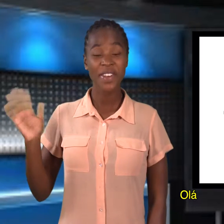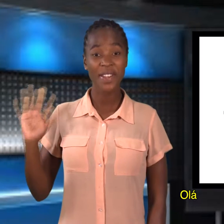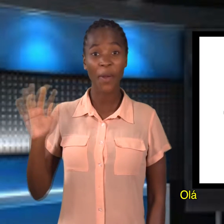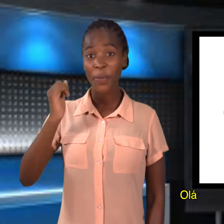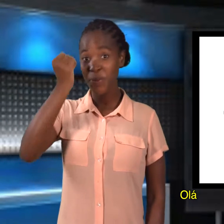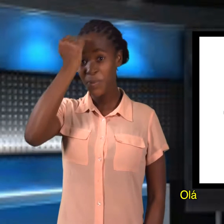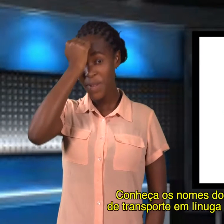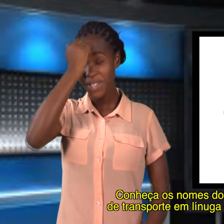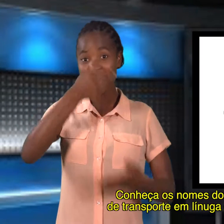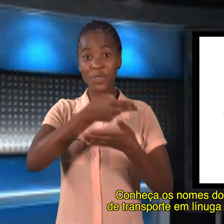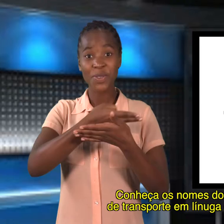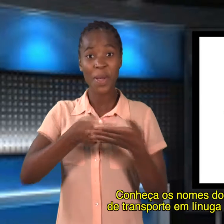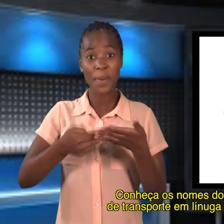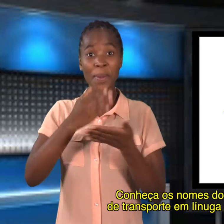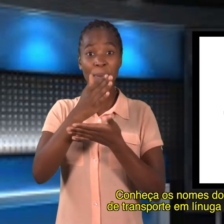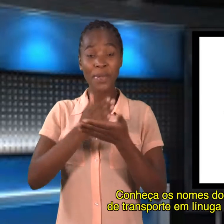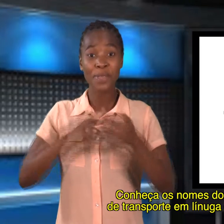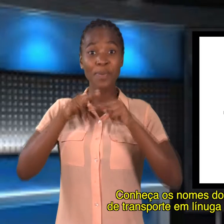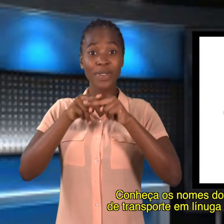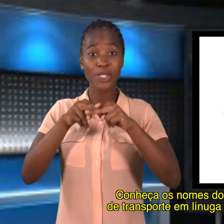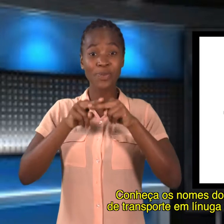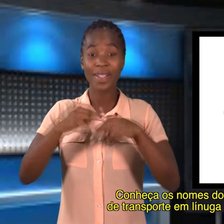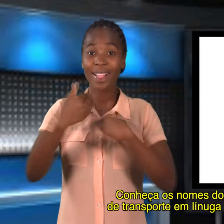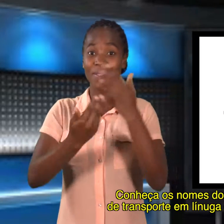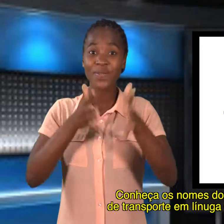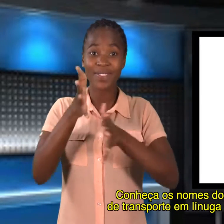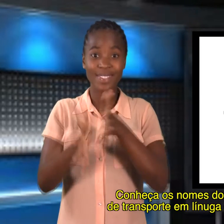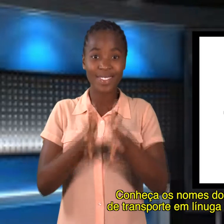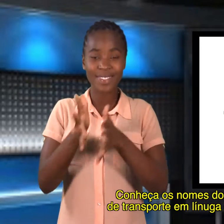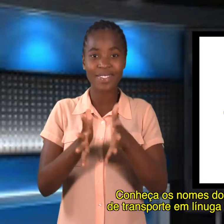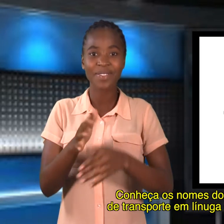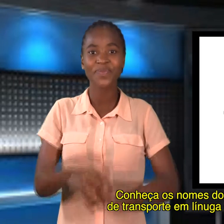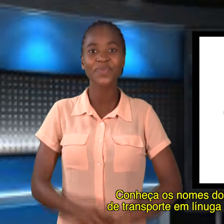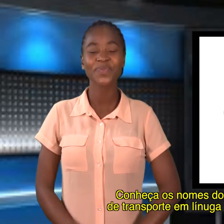Olá, conheça os nomes de meios de transportes em língua de sinais.